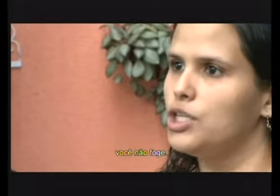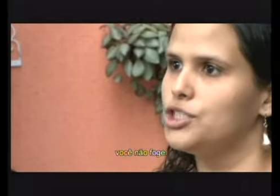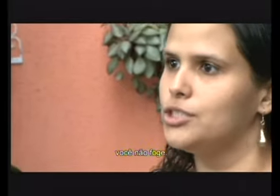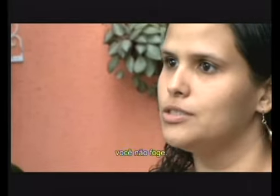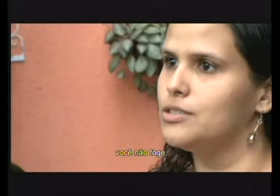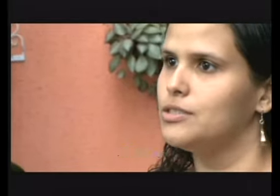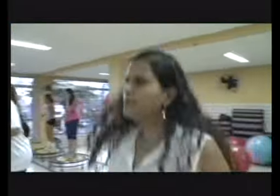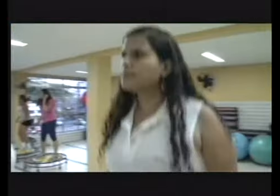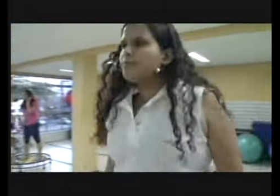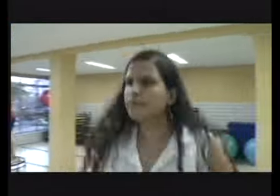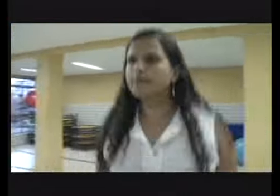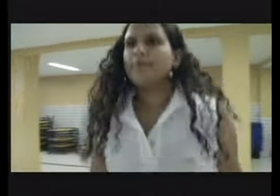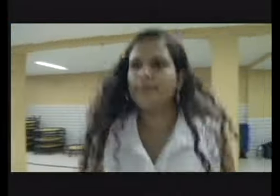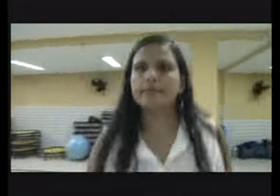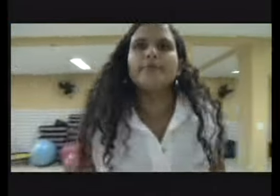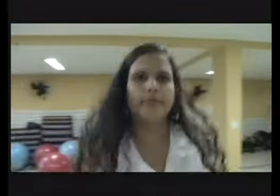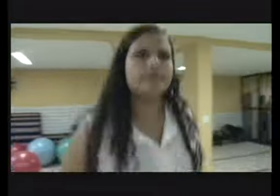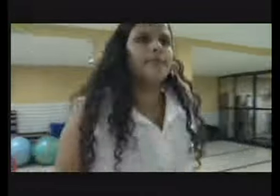não foge.